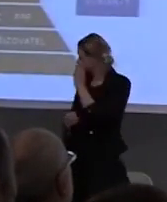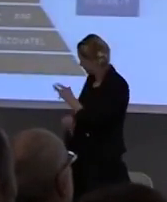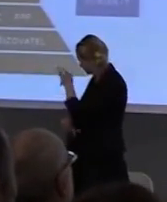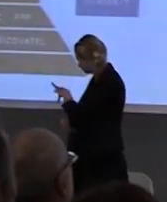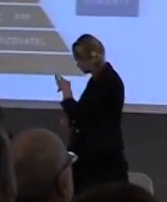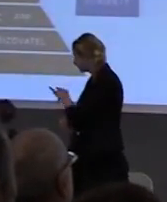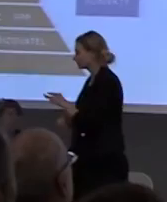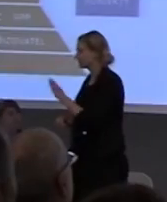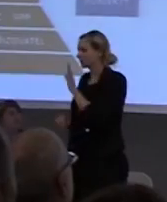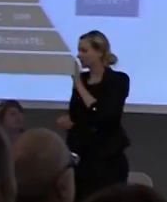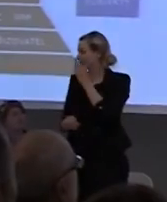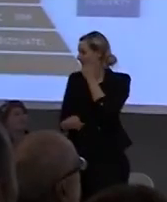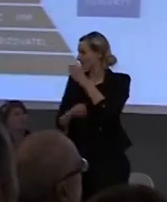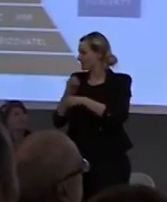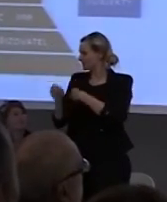Tak já to vezmu zpátky.